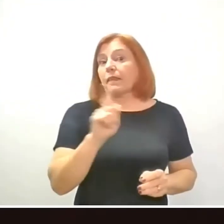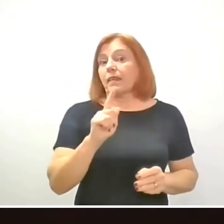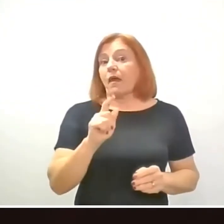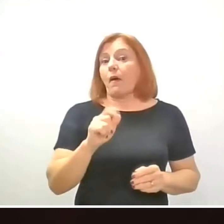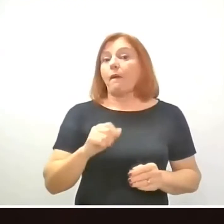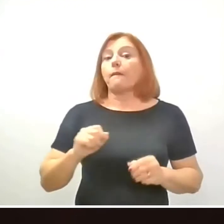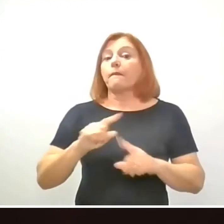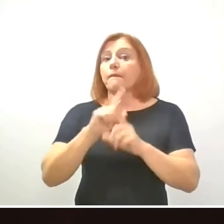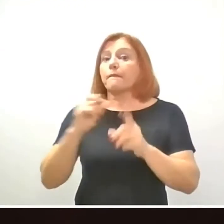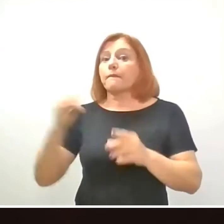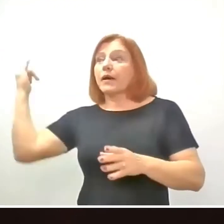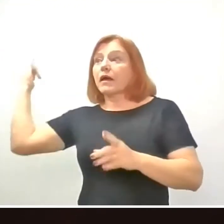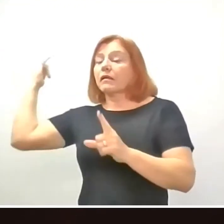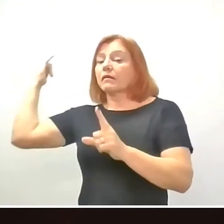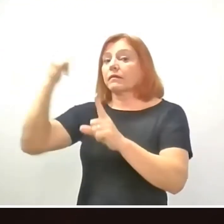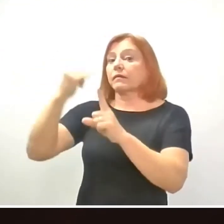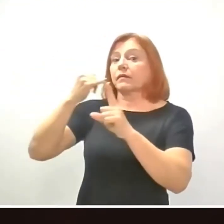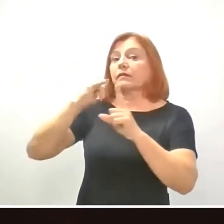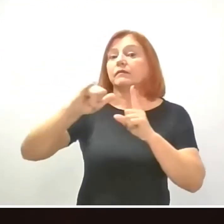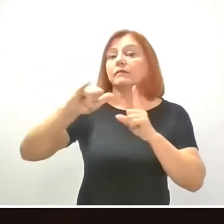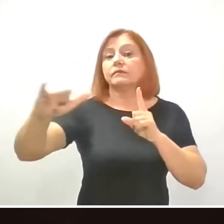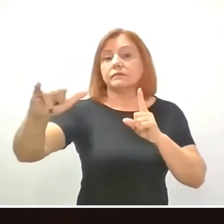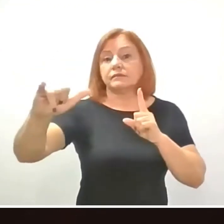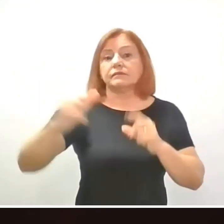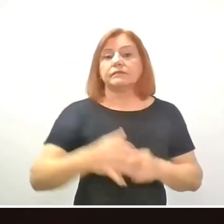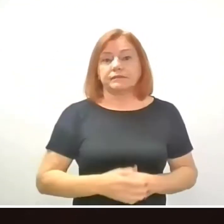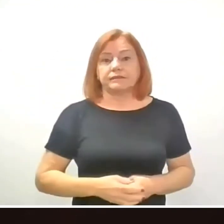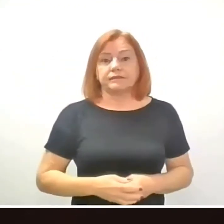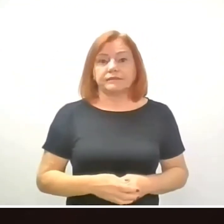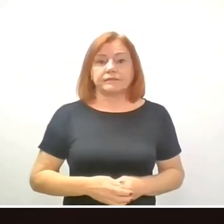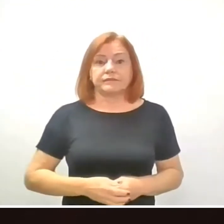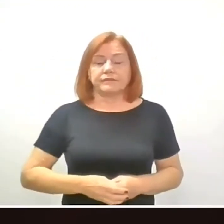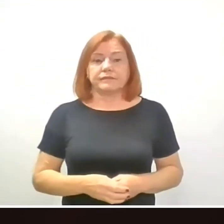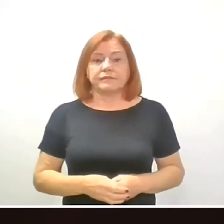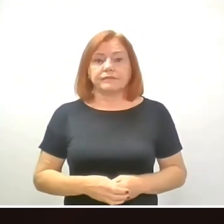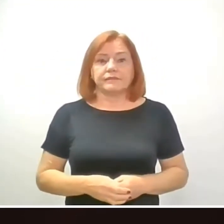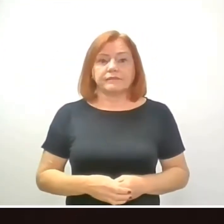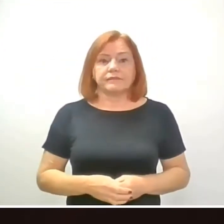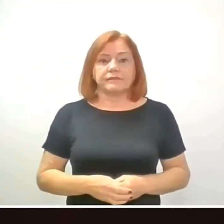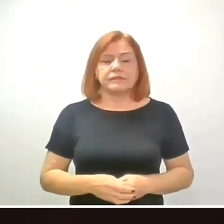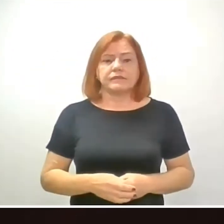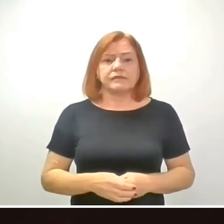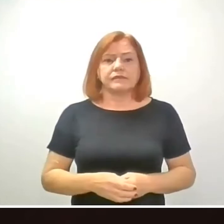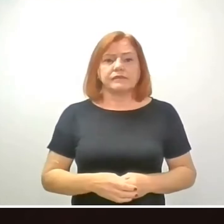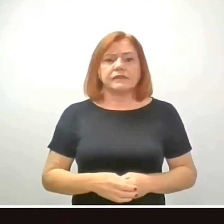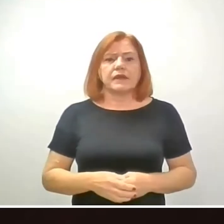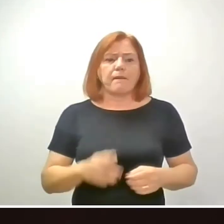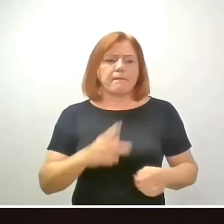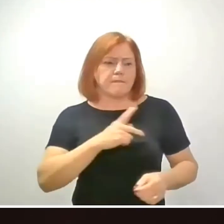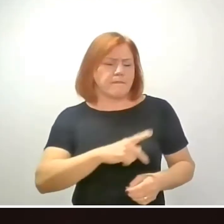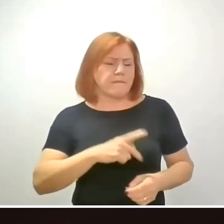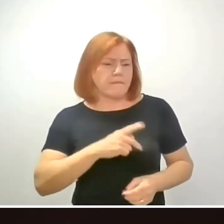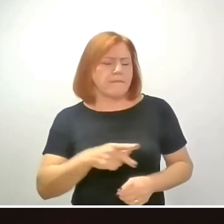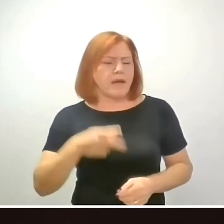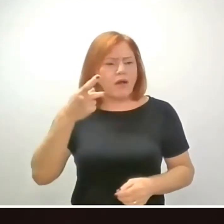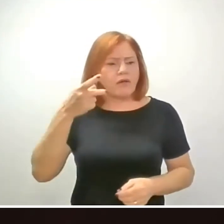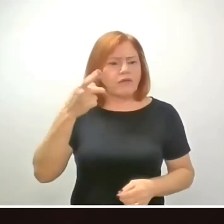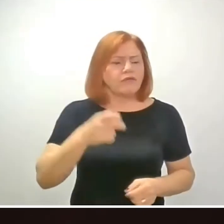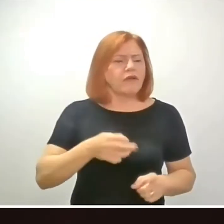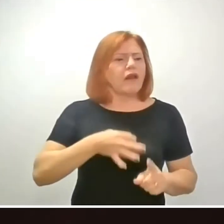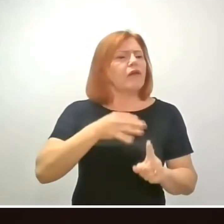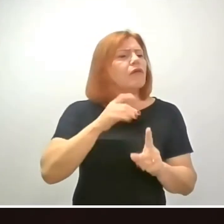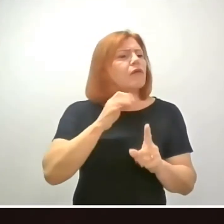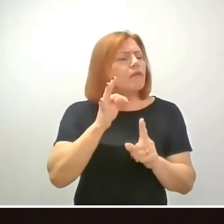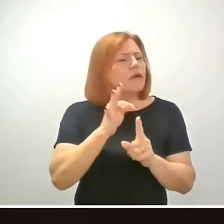Timóteo, né, você procura transmitir aos homens fiéis e idôneos que sejam,